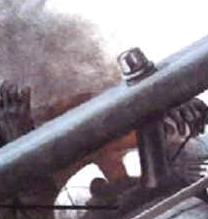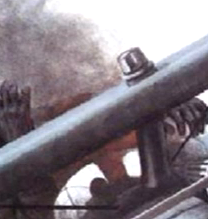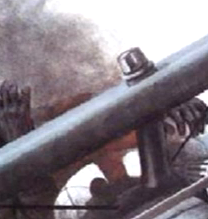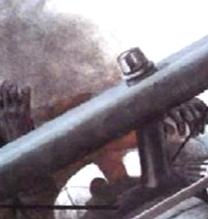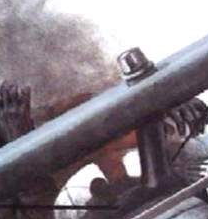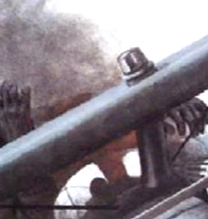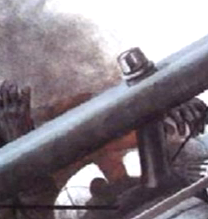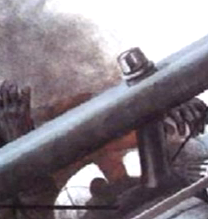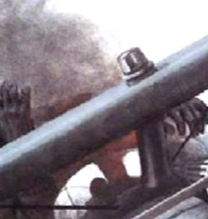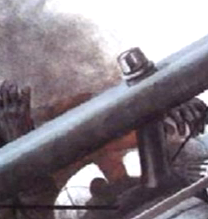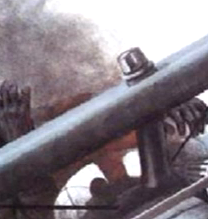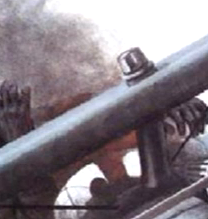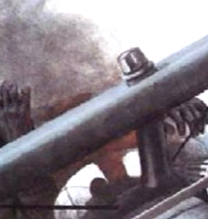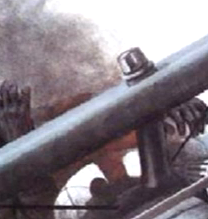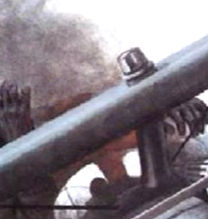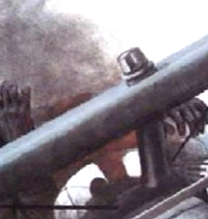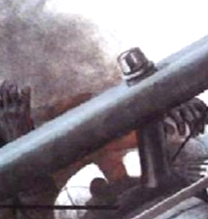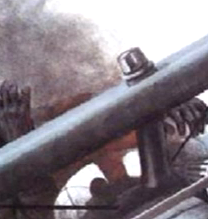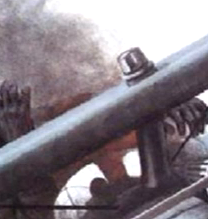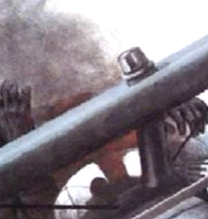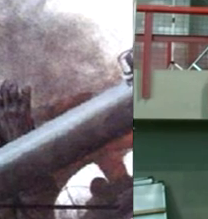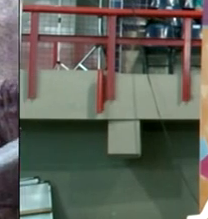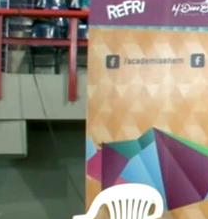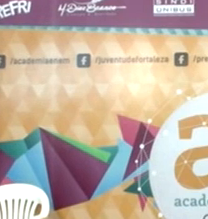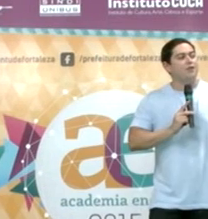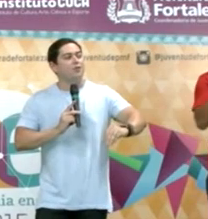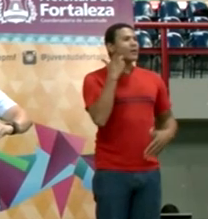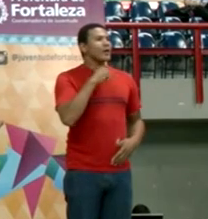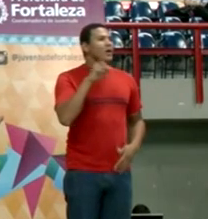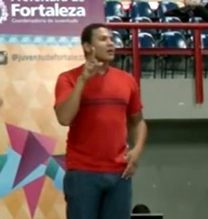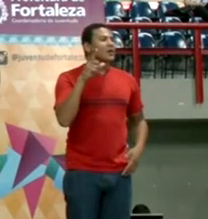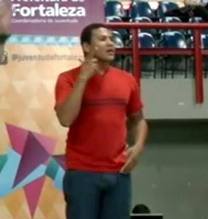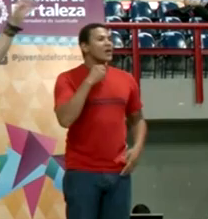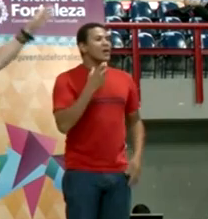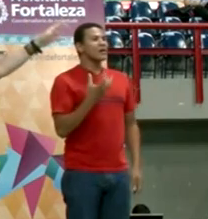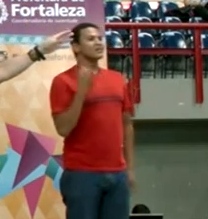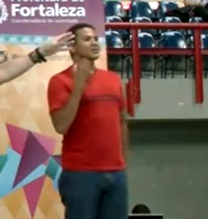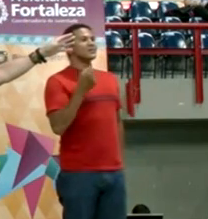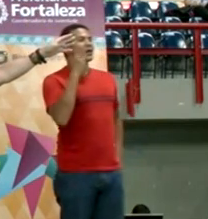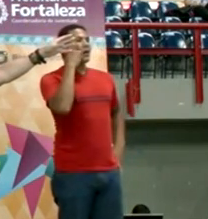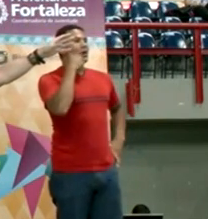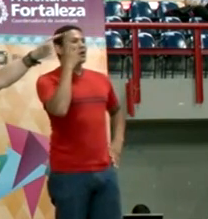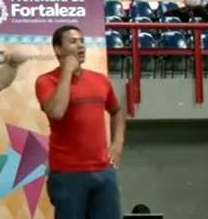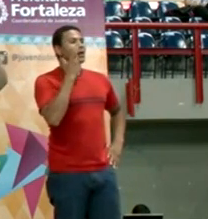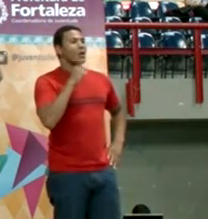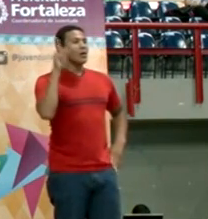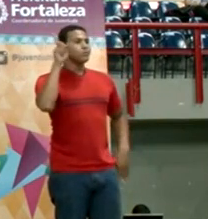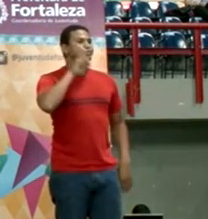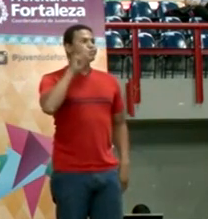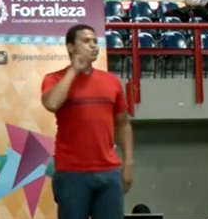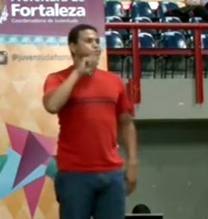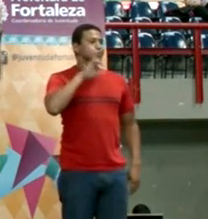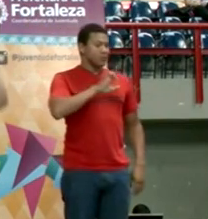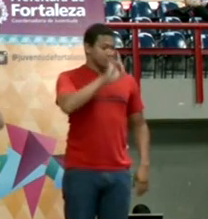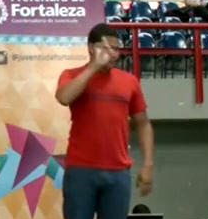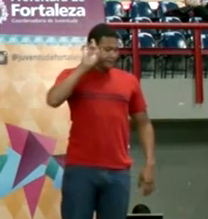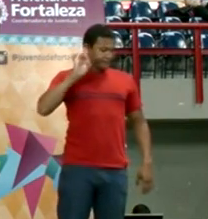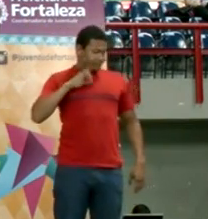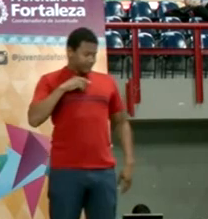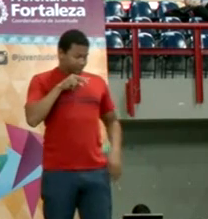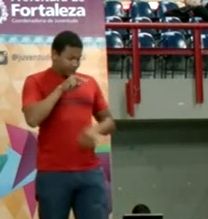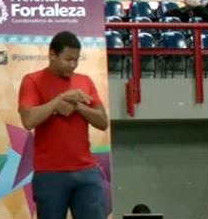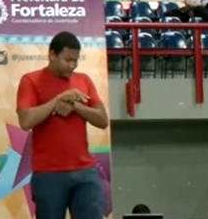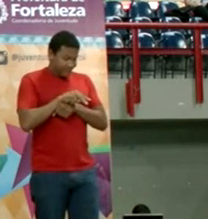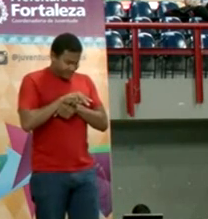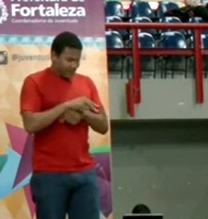foi ficando cara. E quem foi que estava ganhando com isso? Os Estados Unidos. Lá de fora, não estava caindo uma bala dentro do